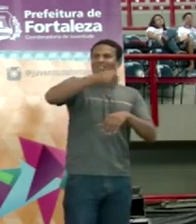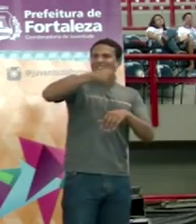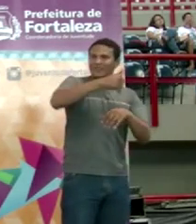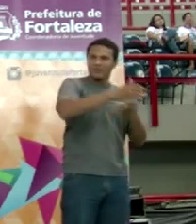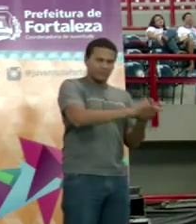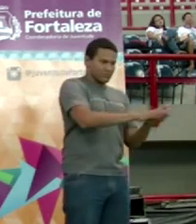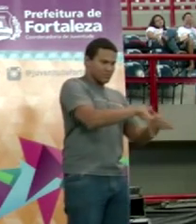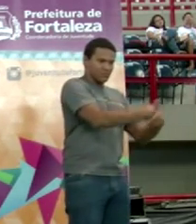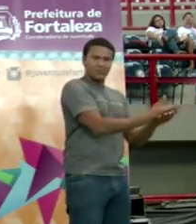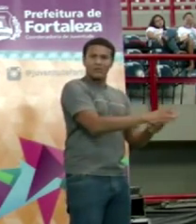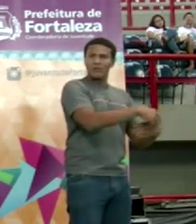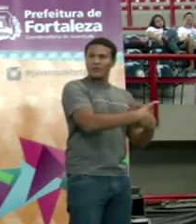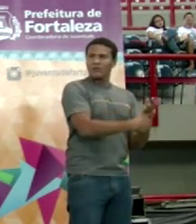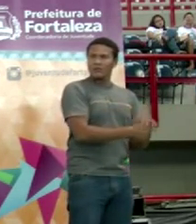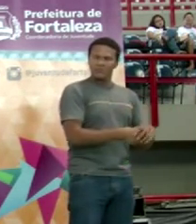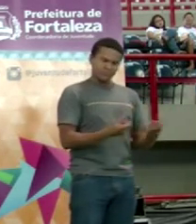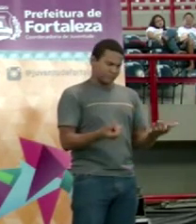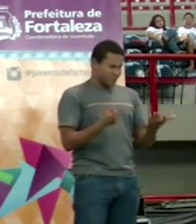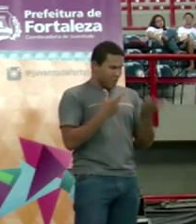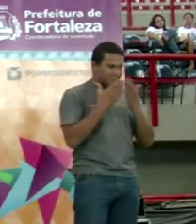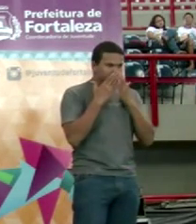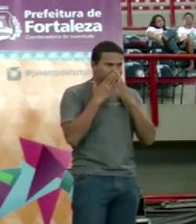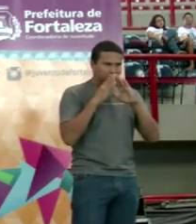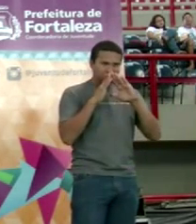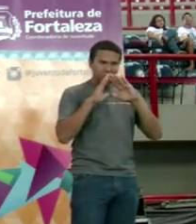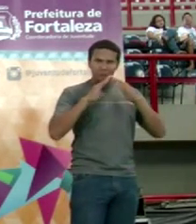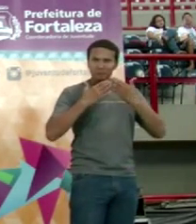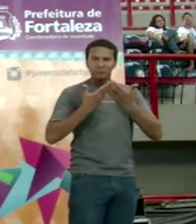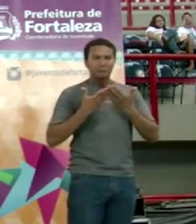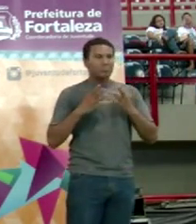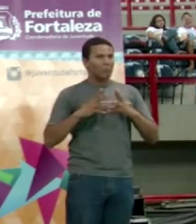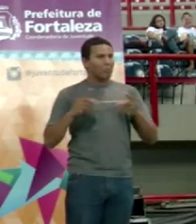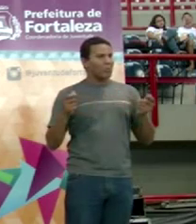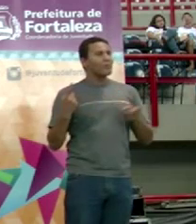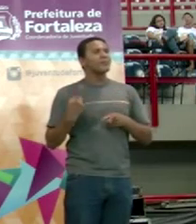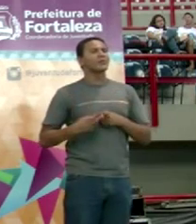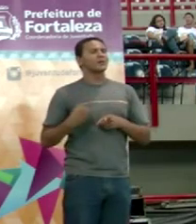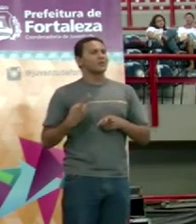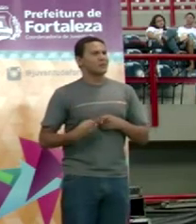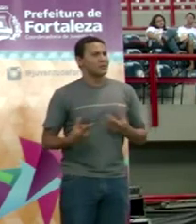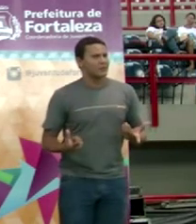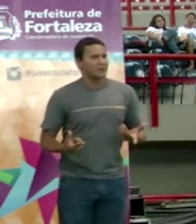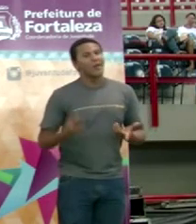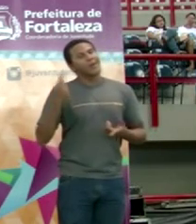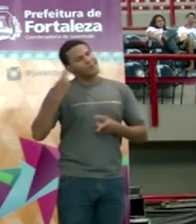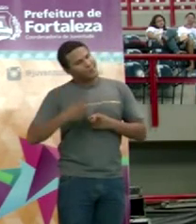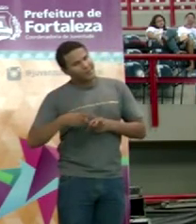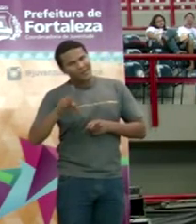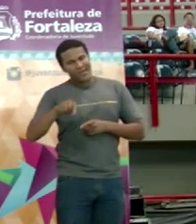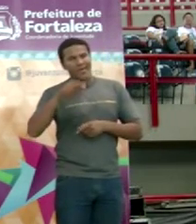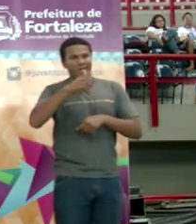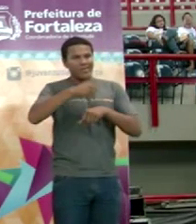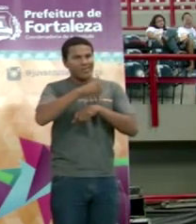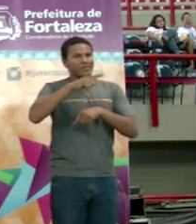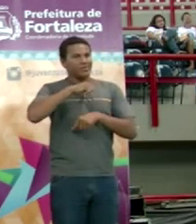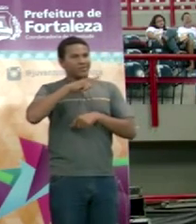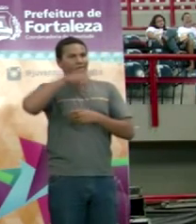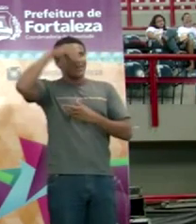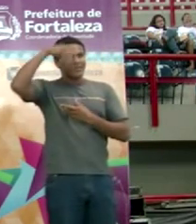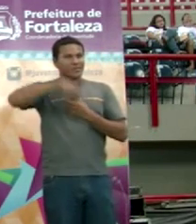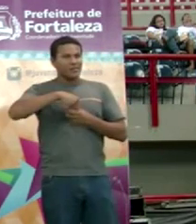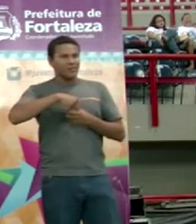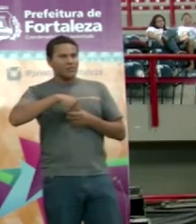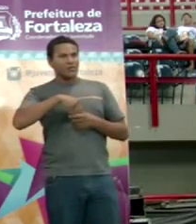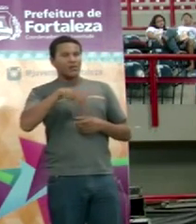era o quê? Porque no vinagre tem um ácido, esse ácido neutraliza essa base que é responsável pelo cheiro de peixe, e